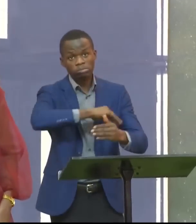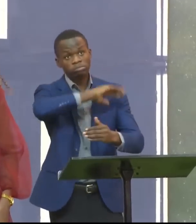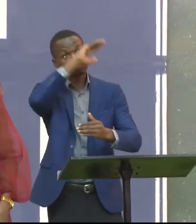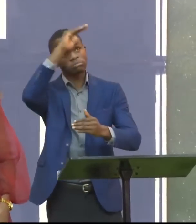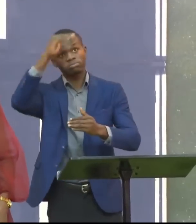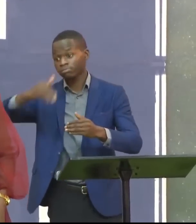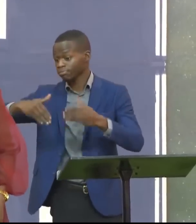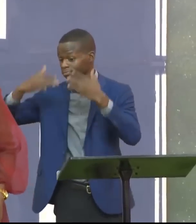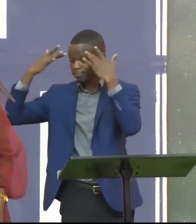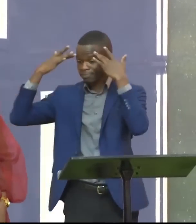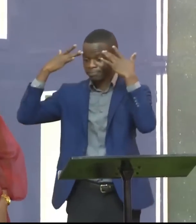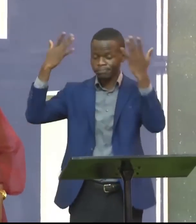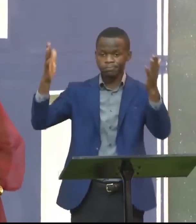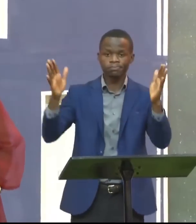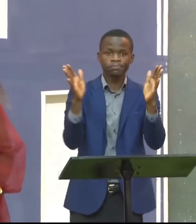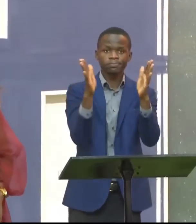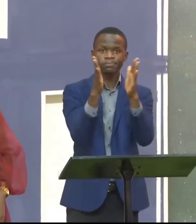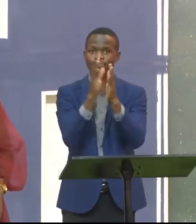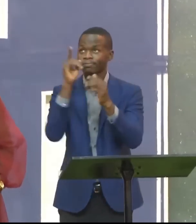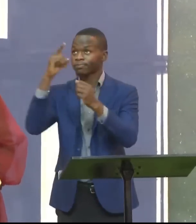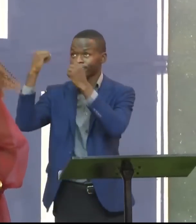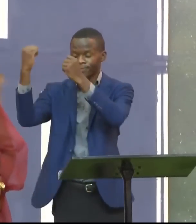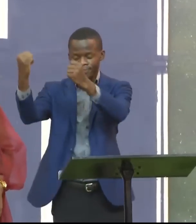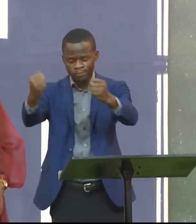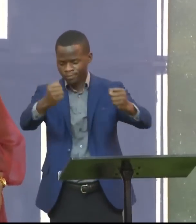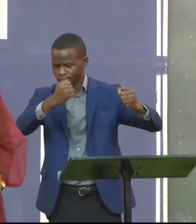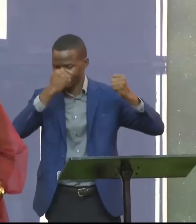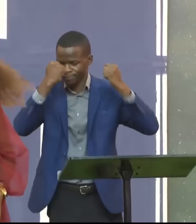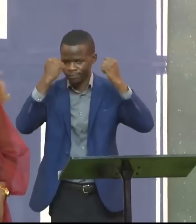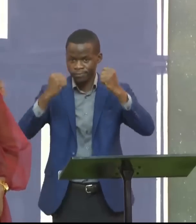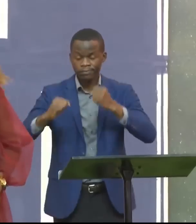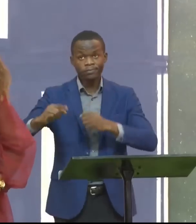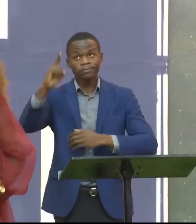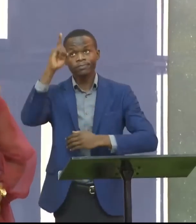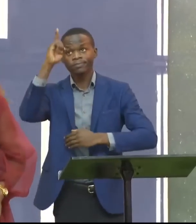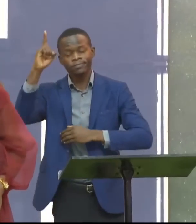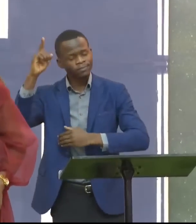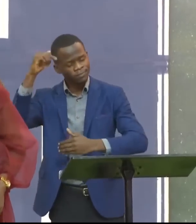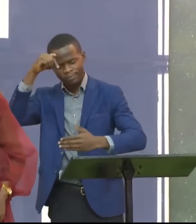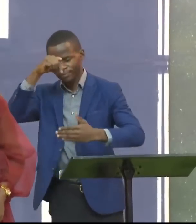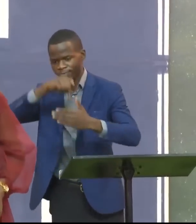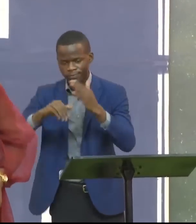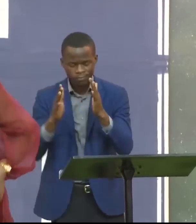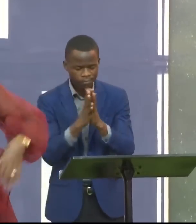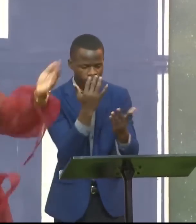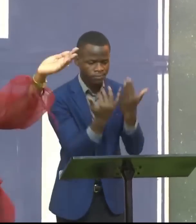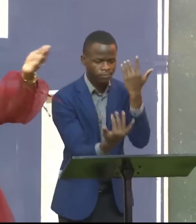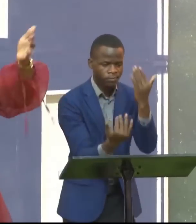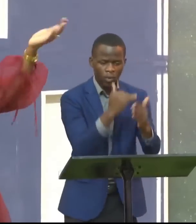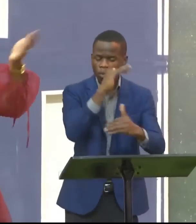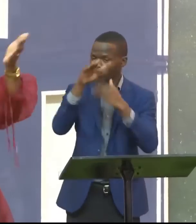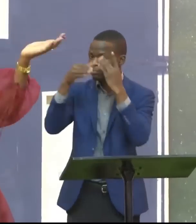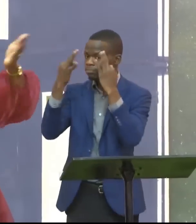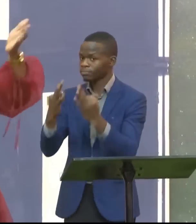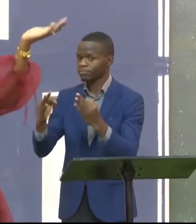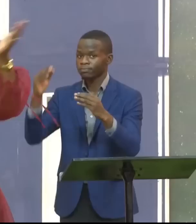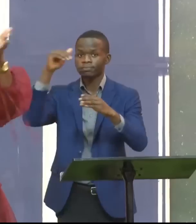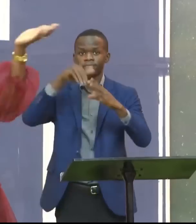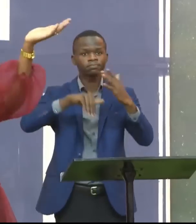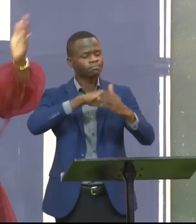Tamanya Oli wamanyi Oli mulilo Bocha Ebisiba